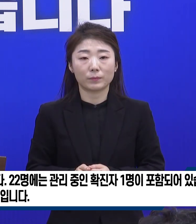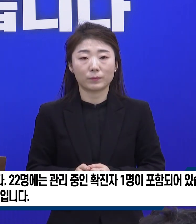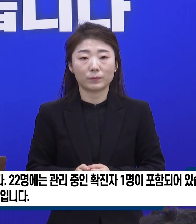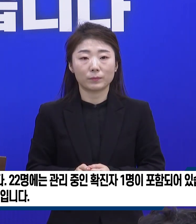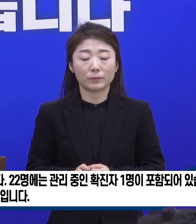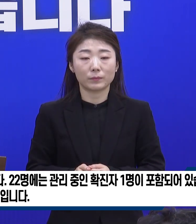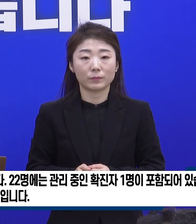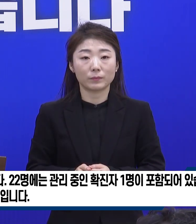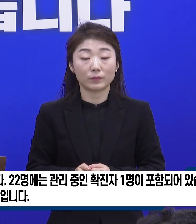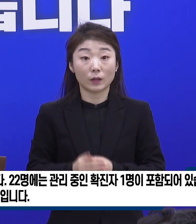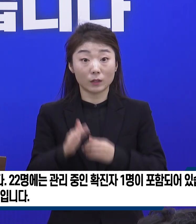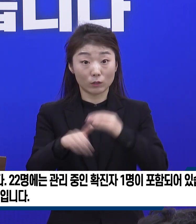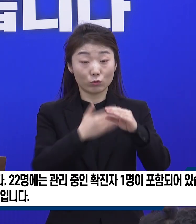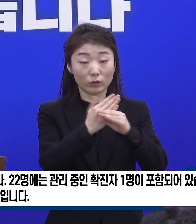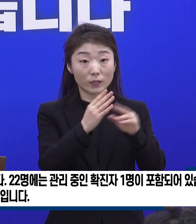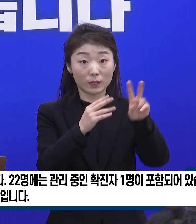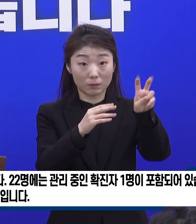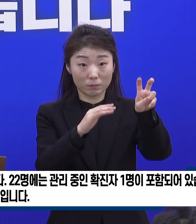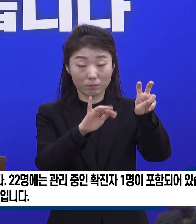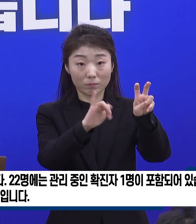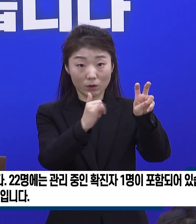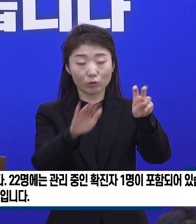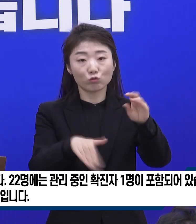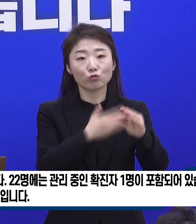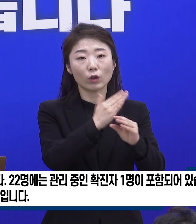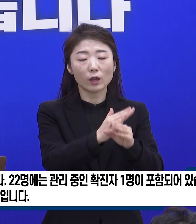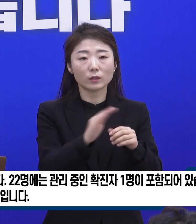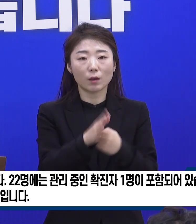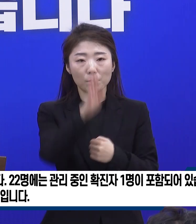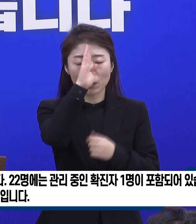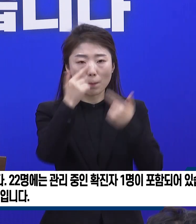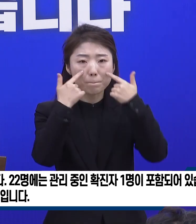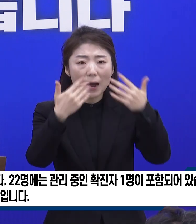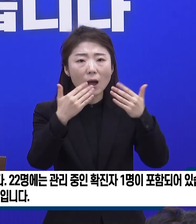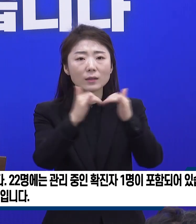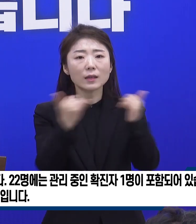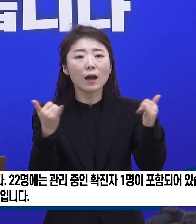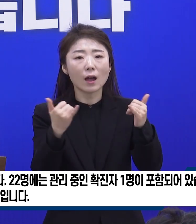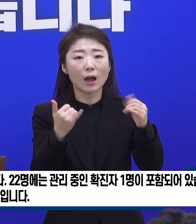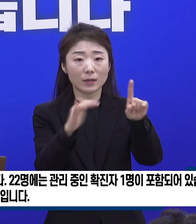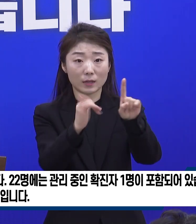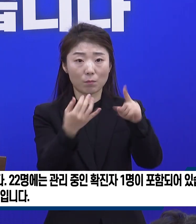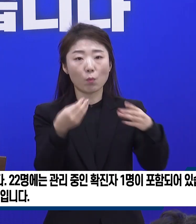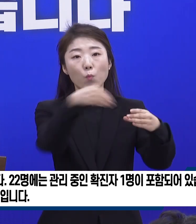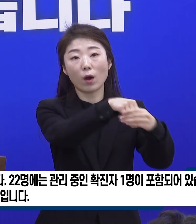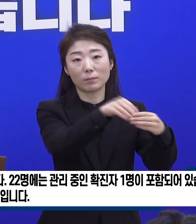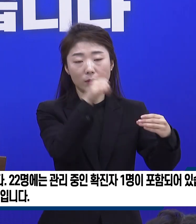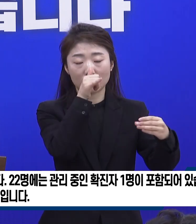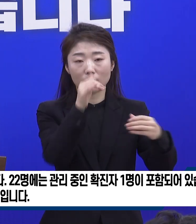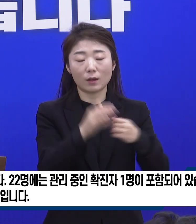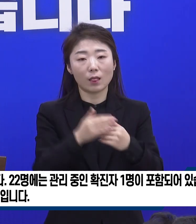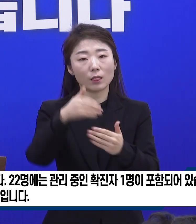22명 유증상자 중에는 확진자 1명도 포함되어 있습니다. 나머지 21명 중에